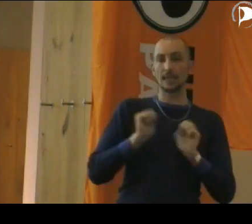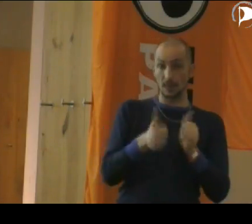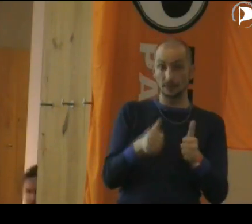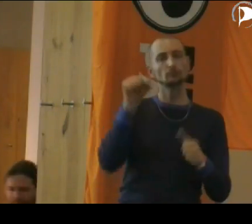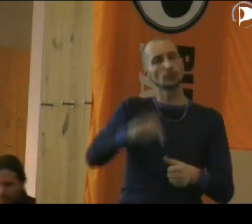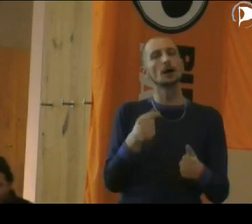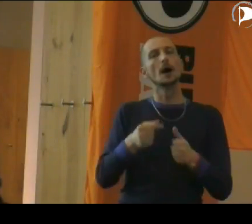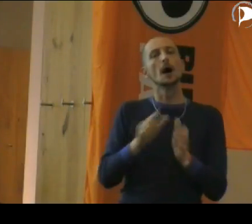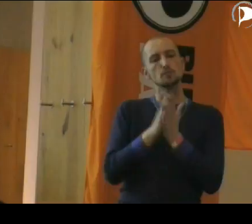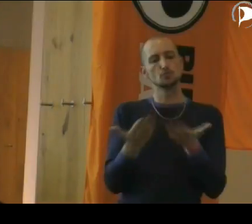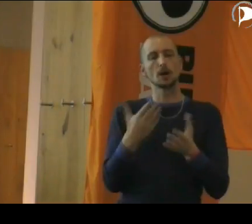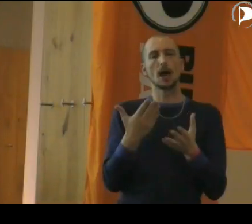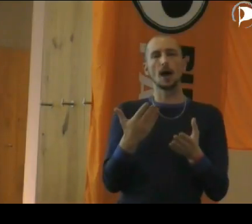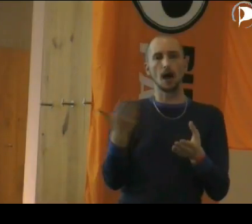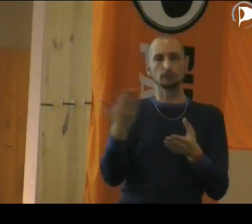angeht